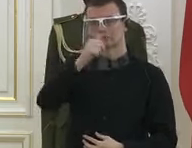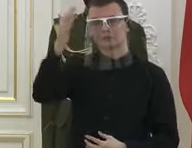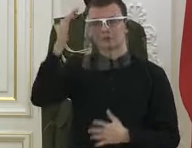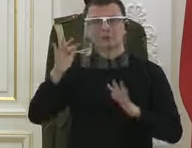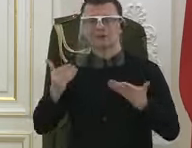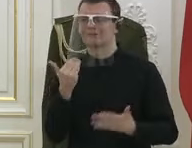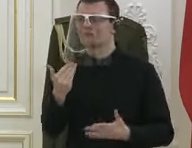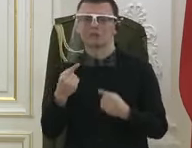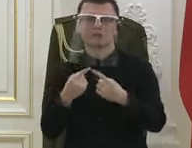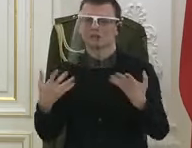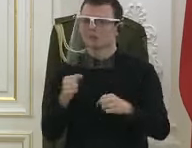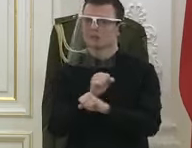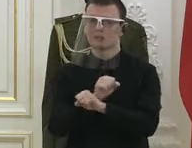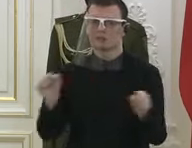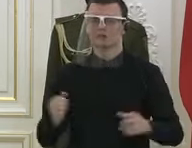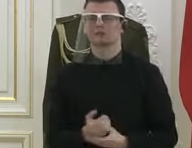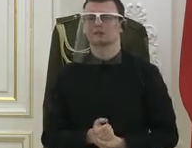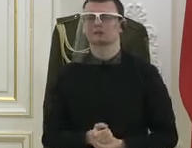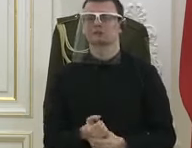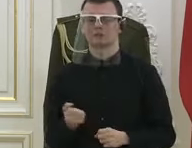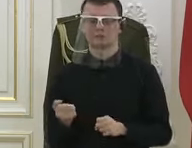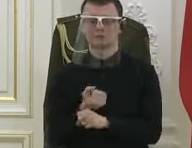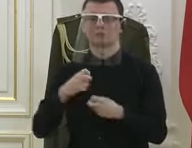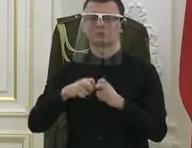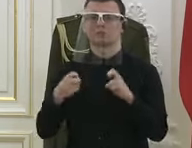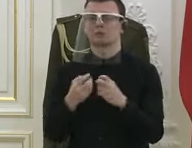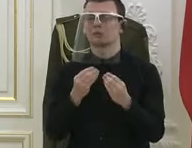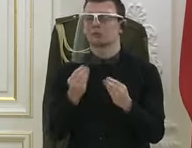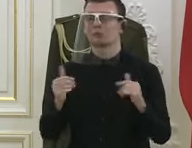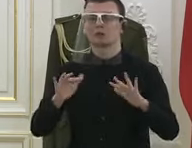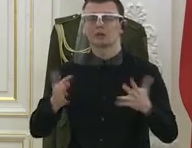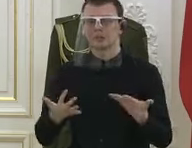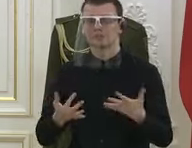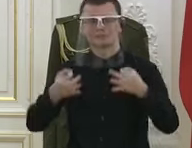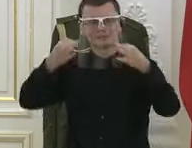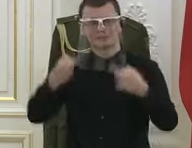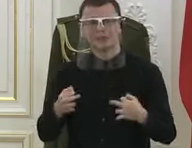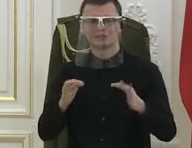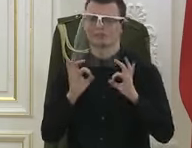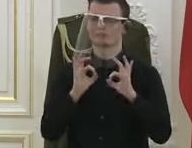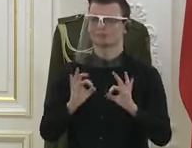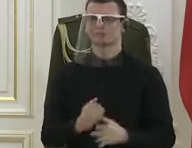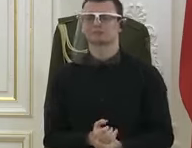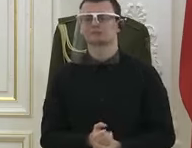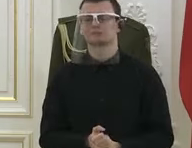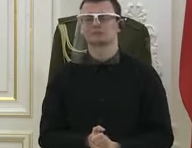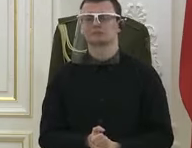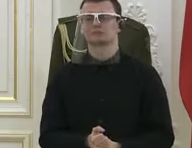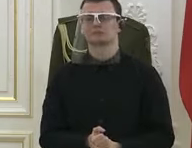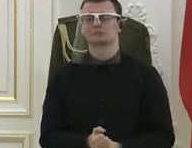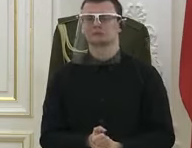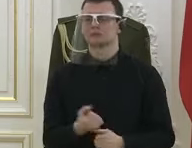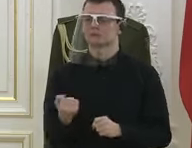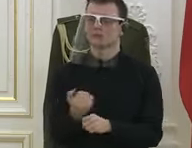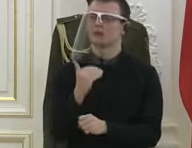być rozwiązane od strony prawnej w sposób jasny, dla każdego zrozumiały, czytelny, tak aby każdy kraj członkowski wiedział, czego może